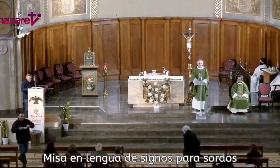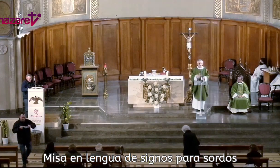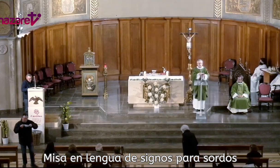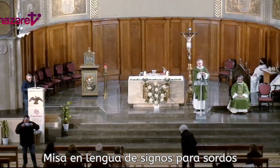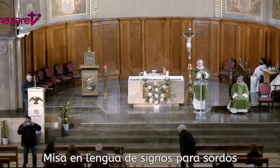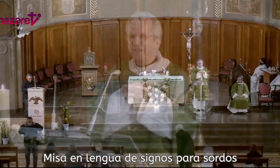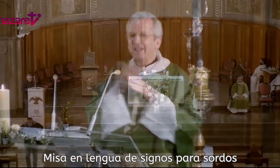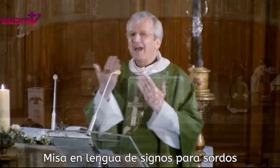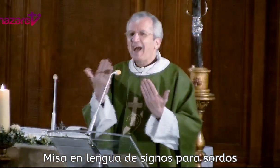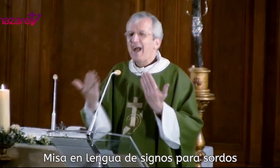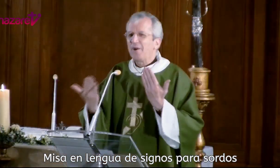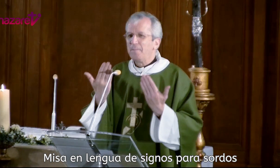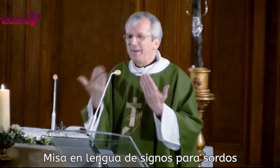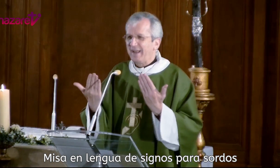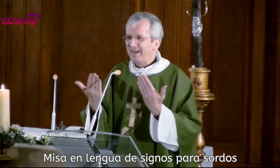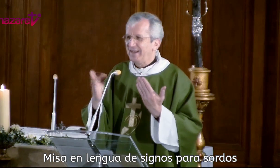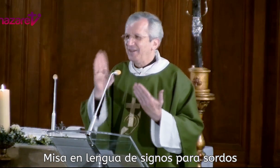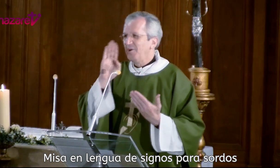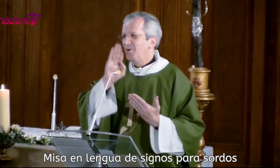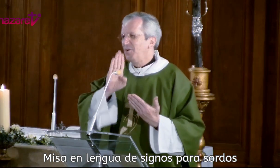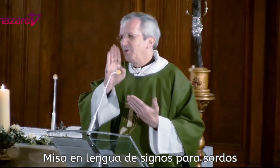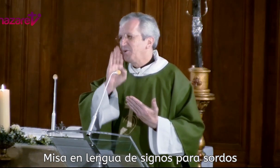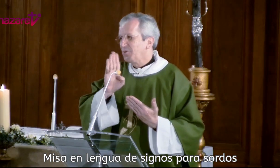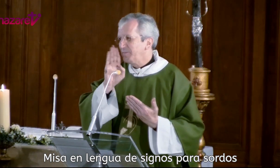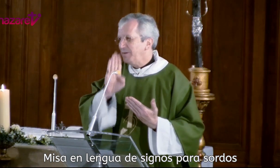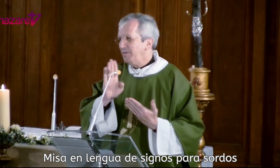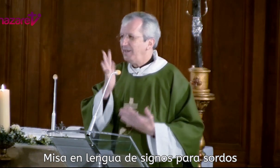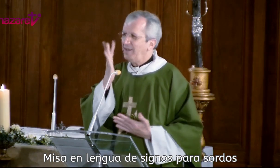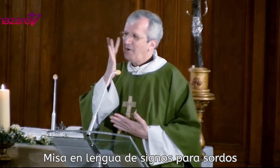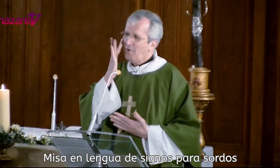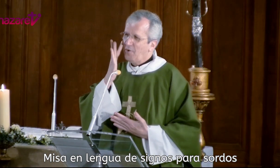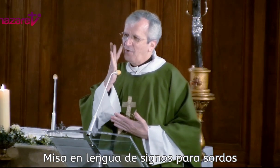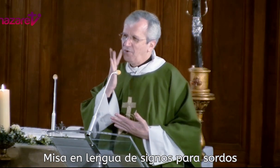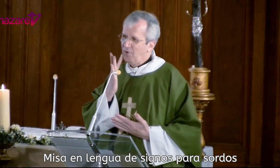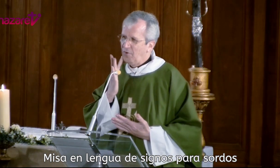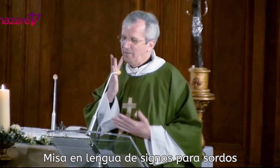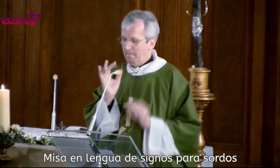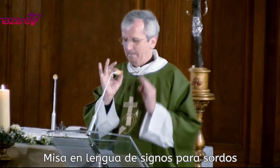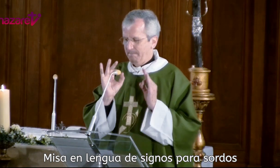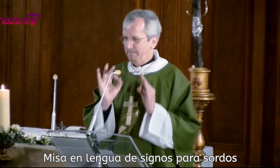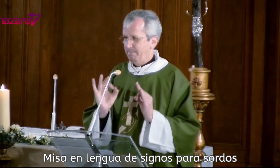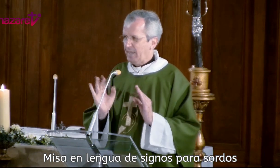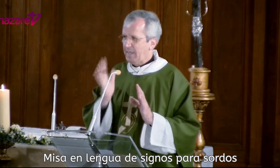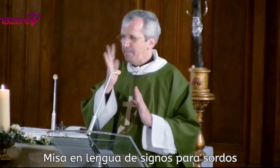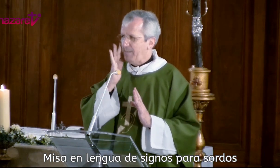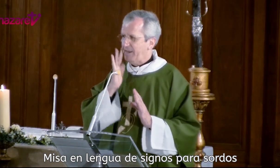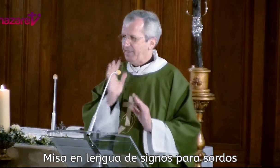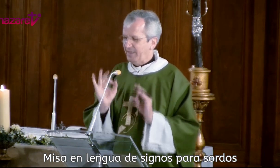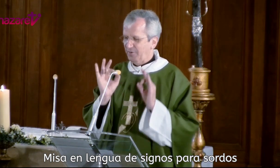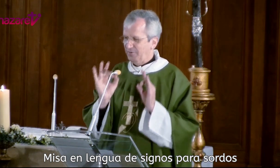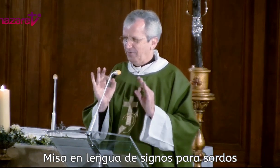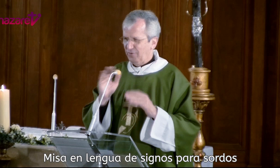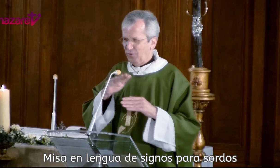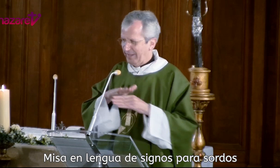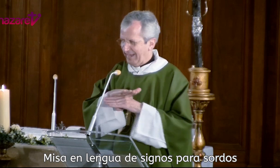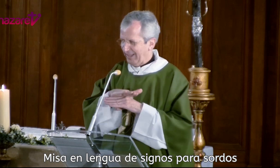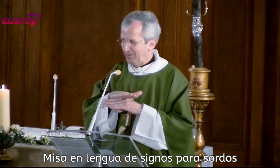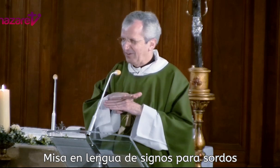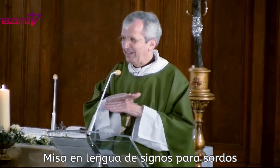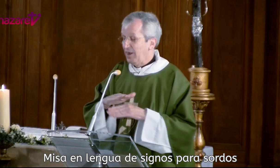nos invita a comparar lo corruptible con lo imperecedero, lo eterno,